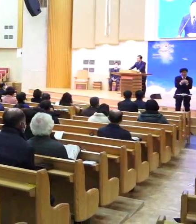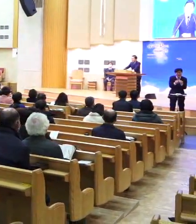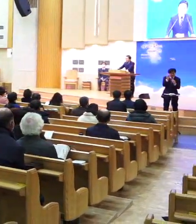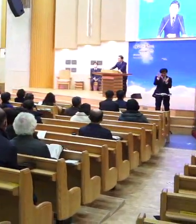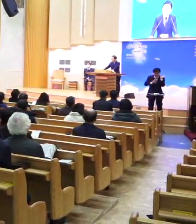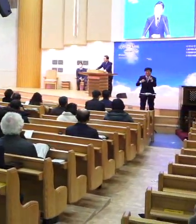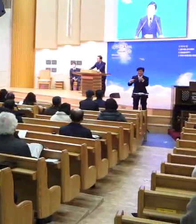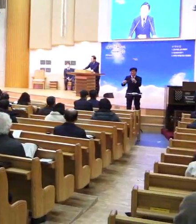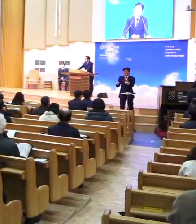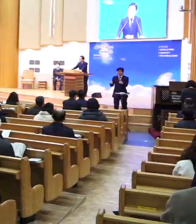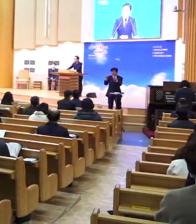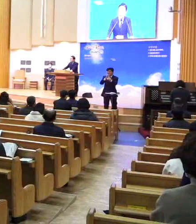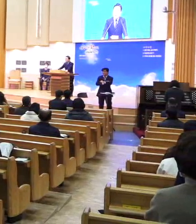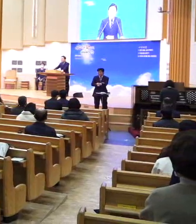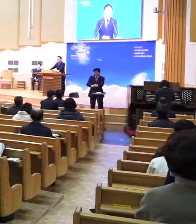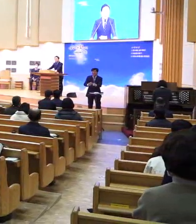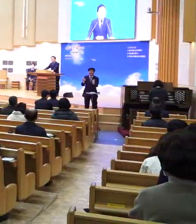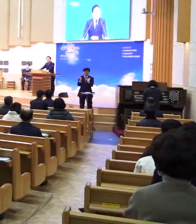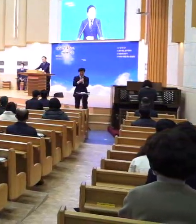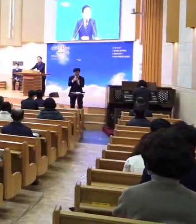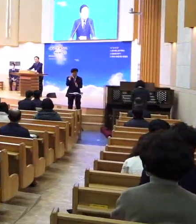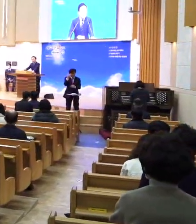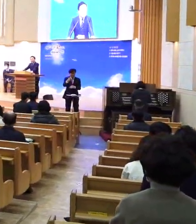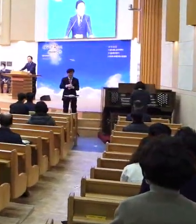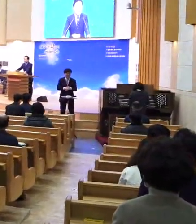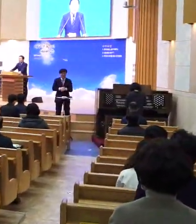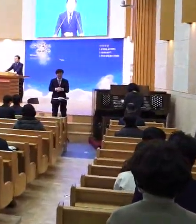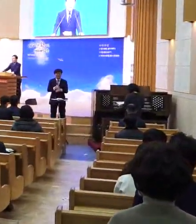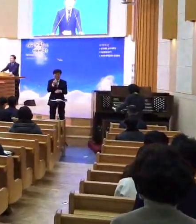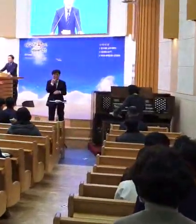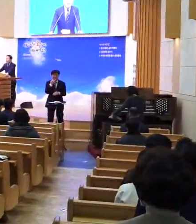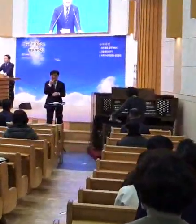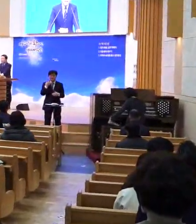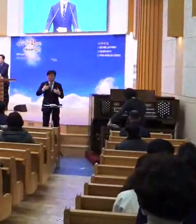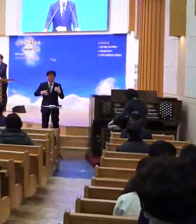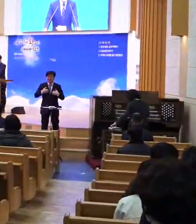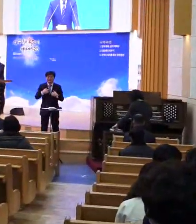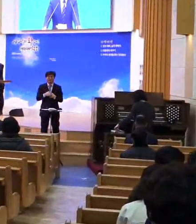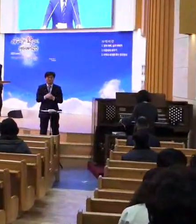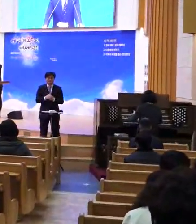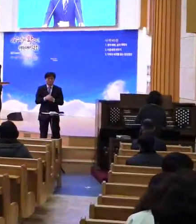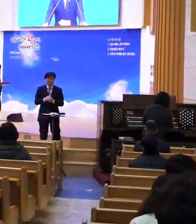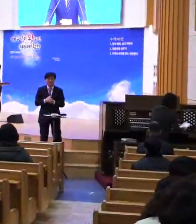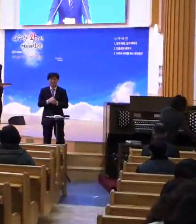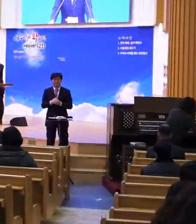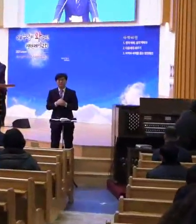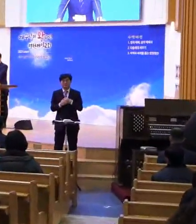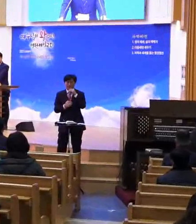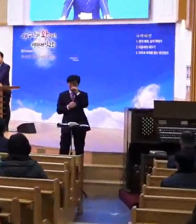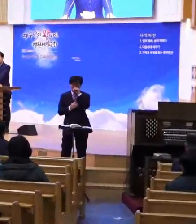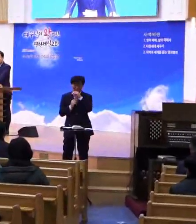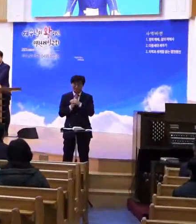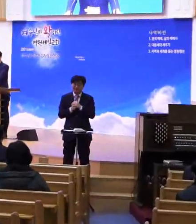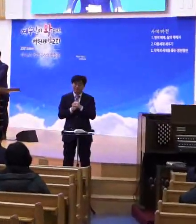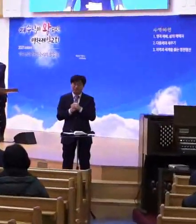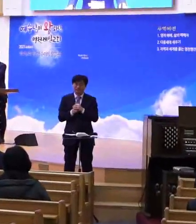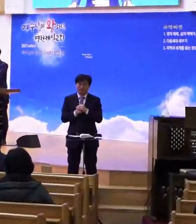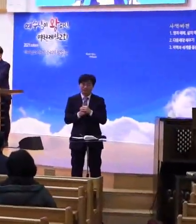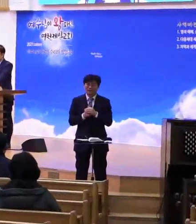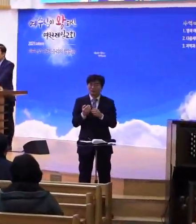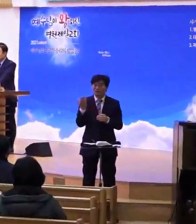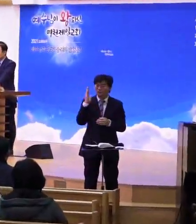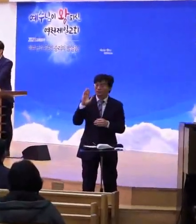이야기했는데. 설 명절 잘 보내셨어요? 네. 다른 때와는 다르다는